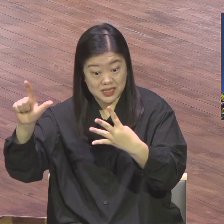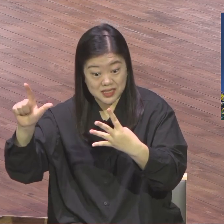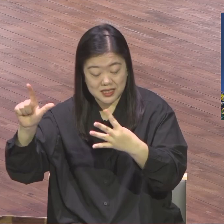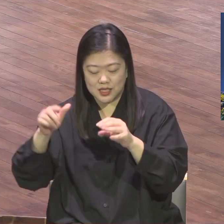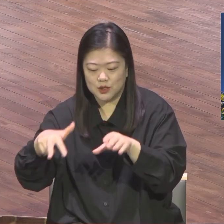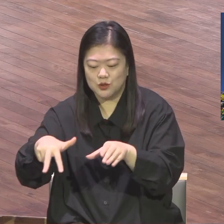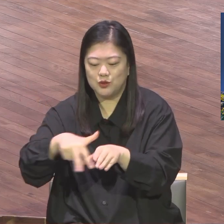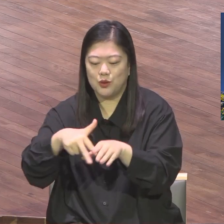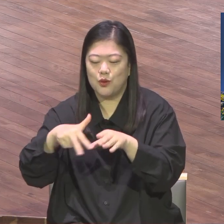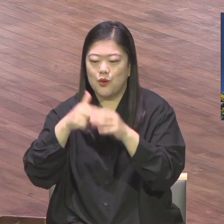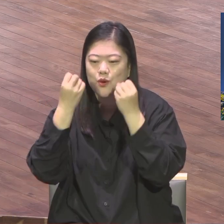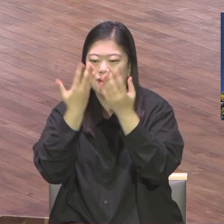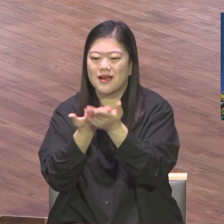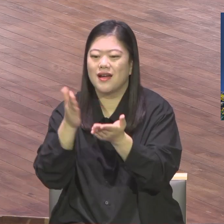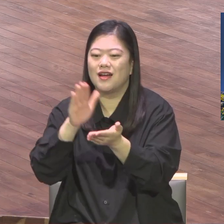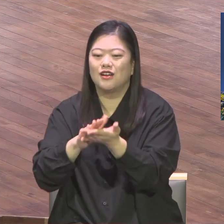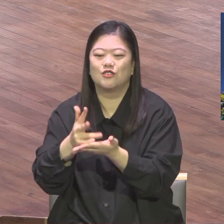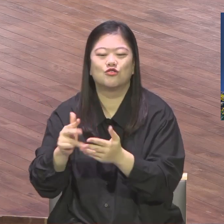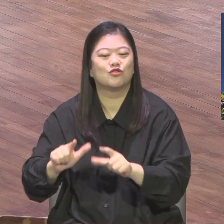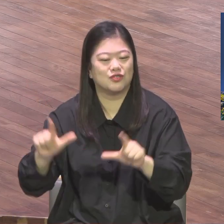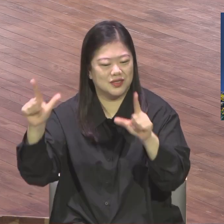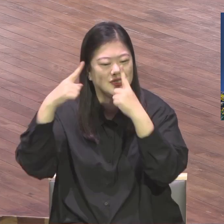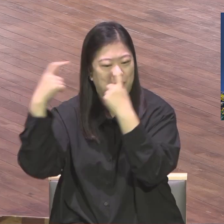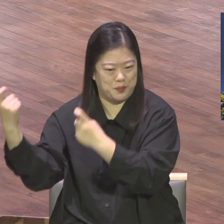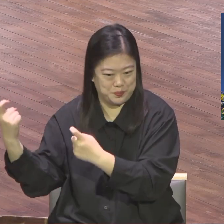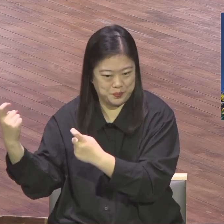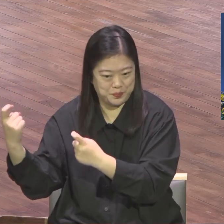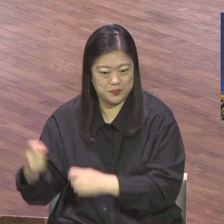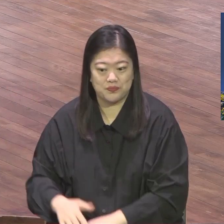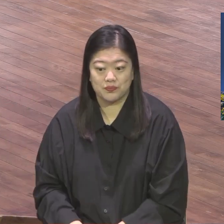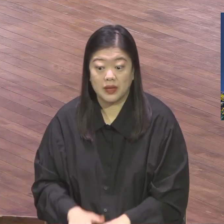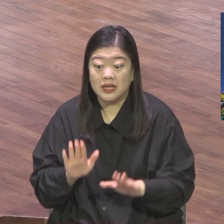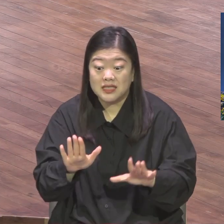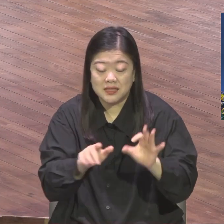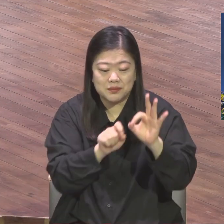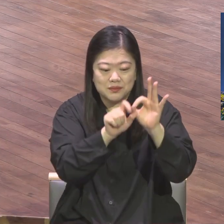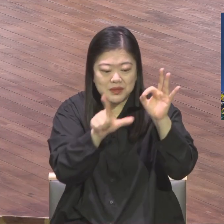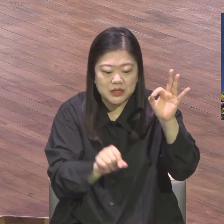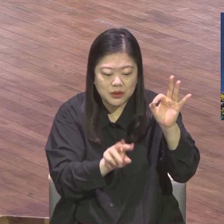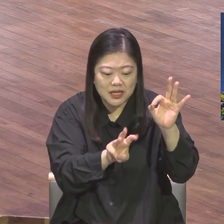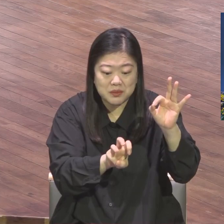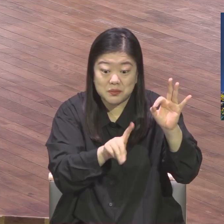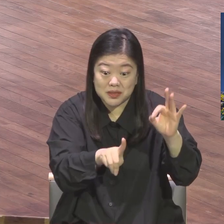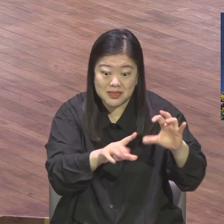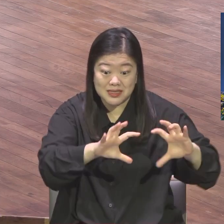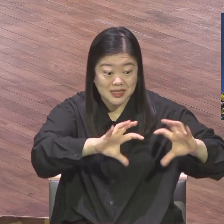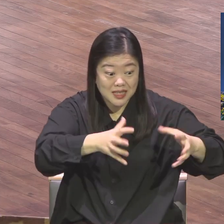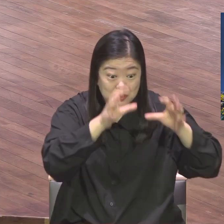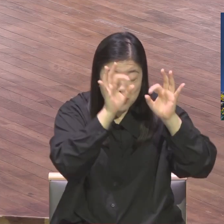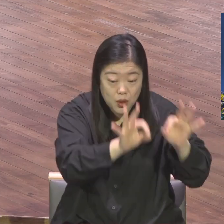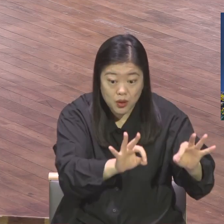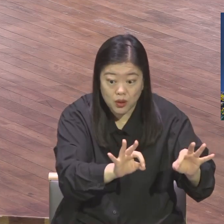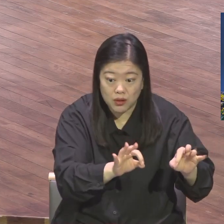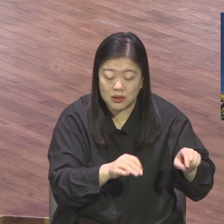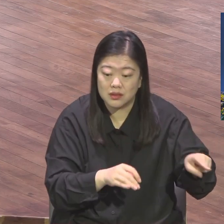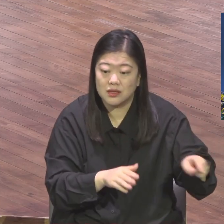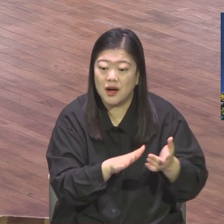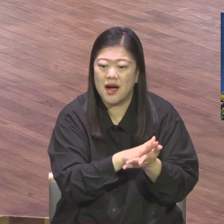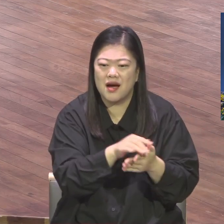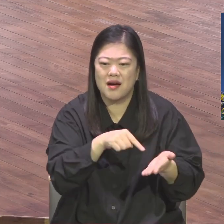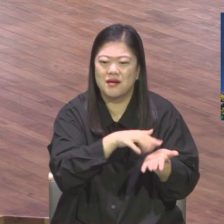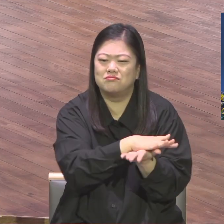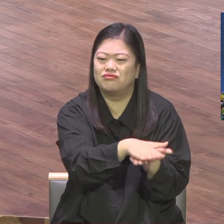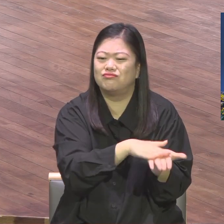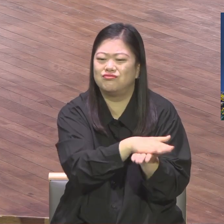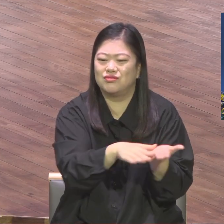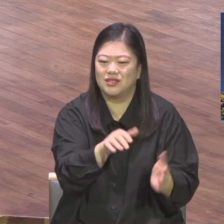금요일 시간에 언급을 했지만은 세상에서는 지금 10월 31일 이